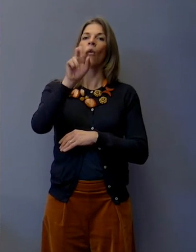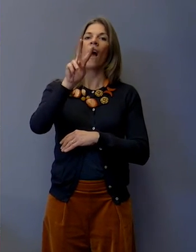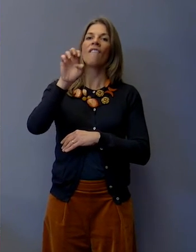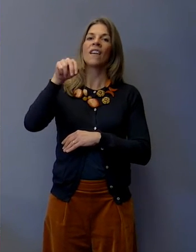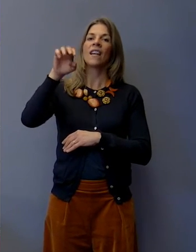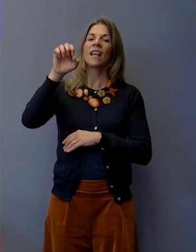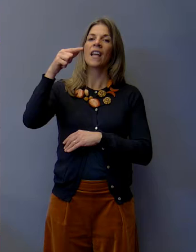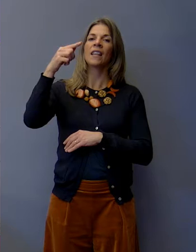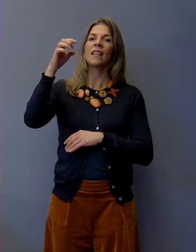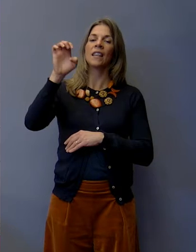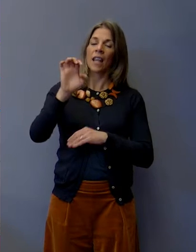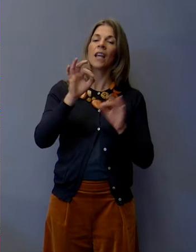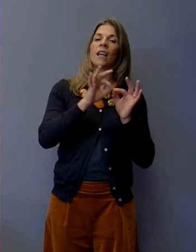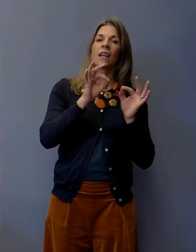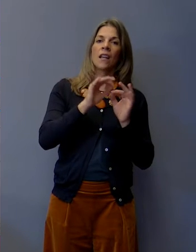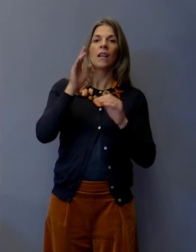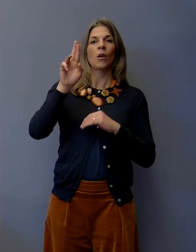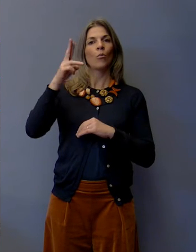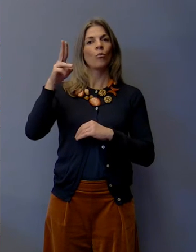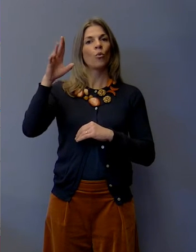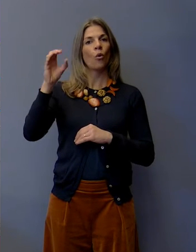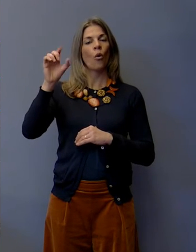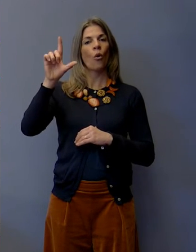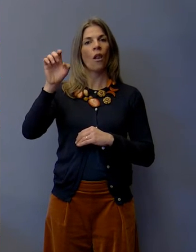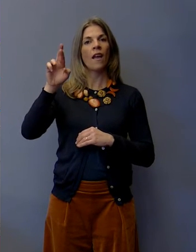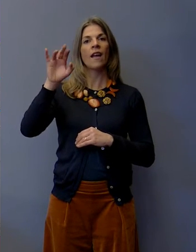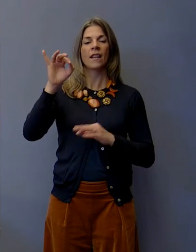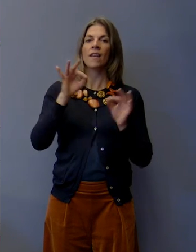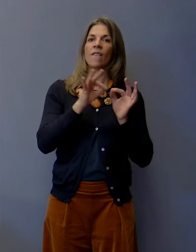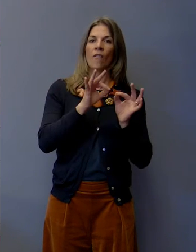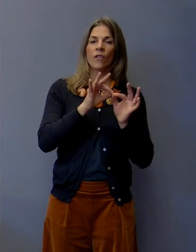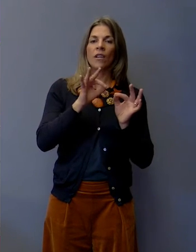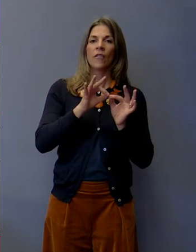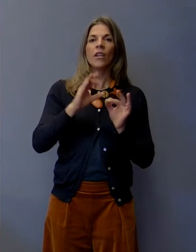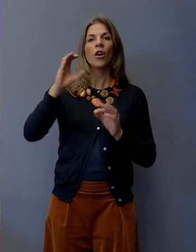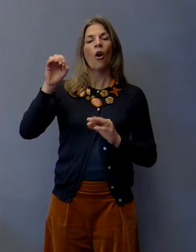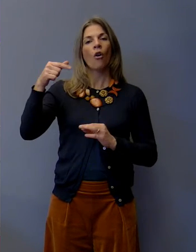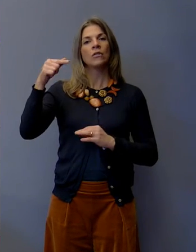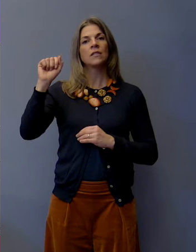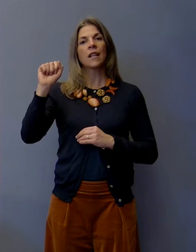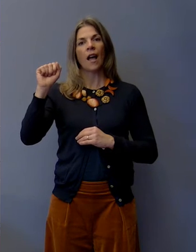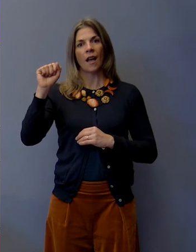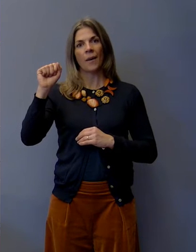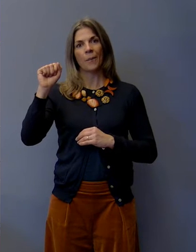consigliera bruccoleri quale consigliere costa